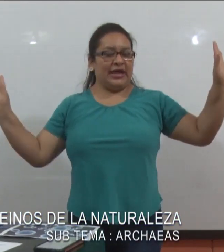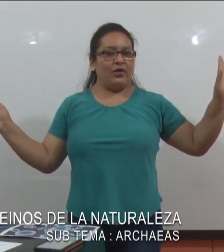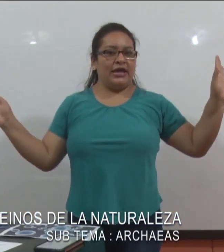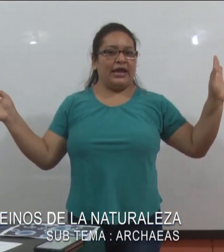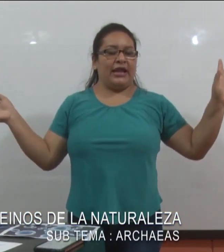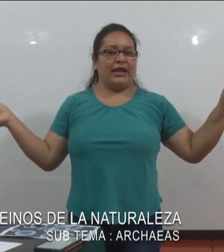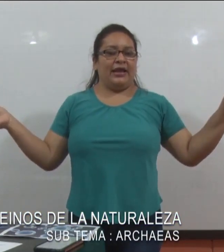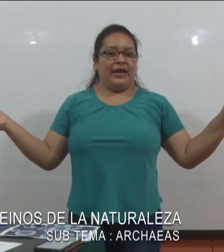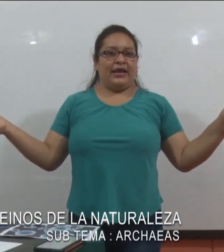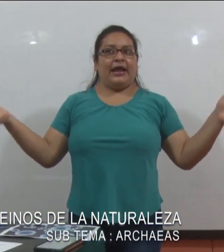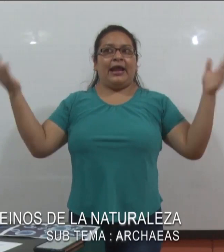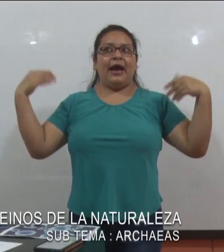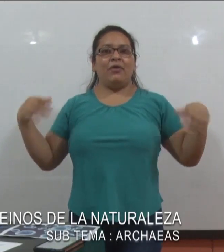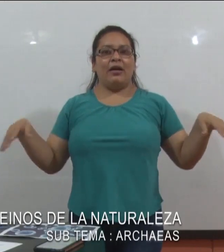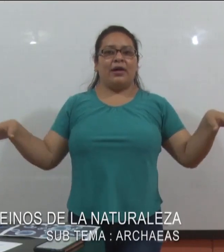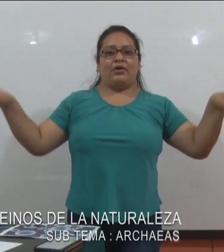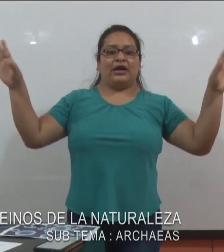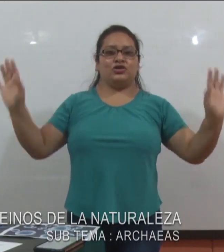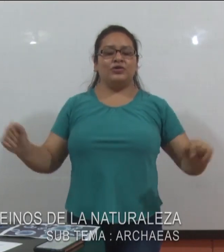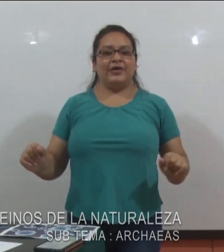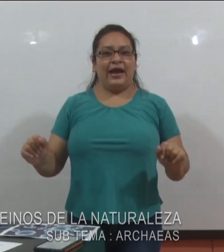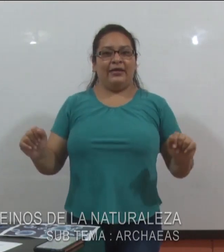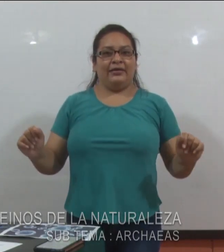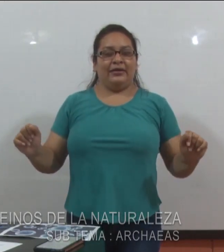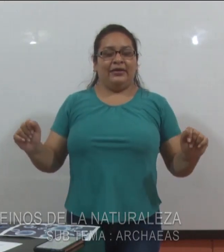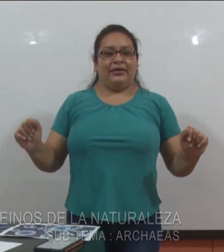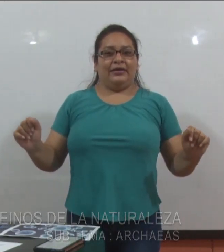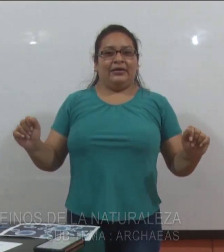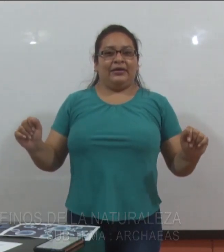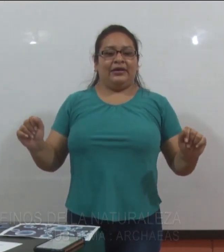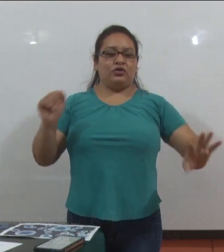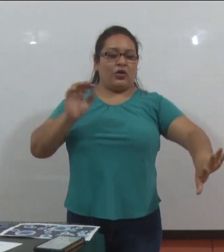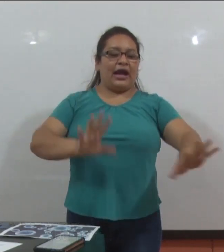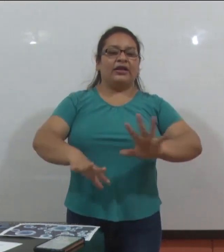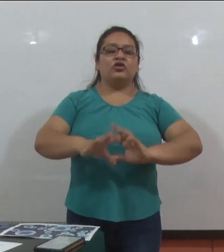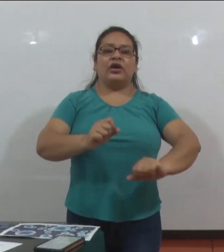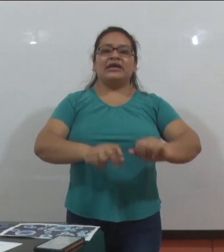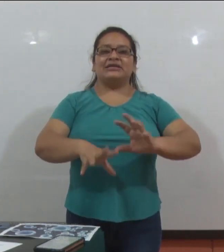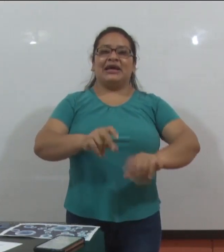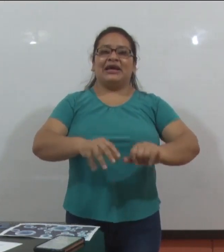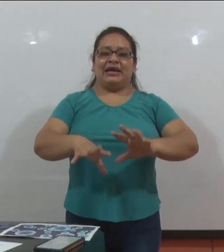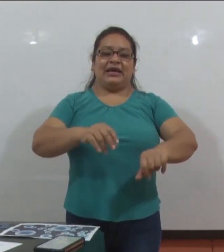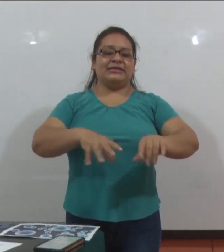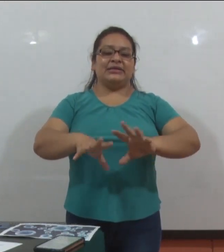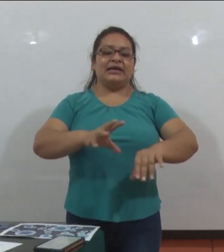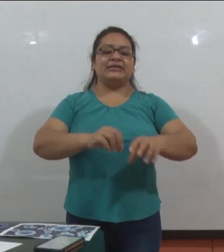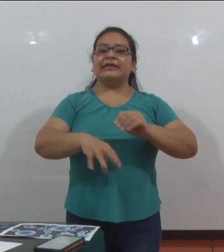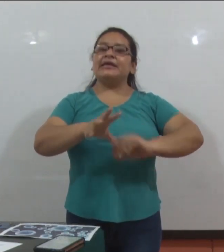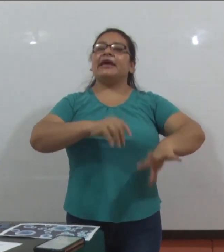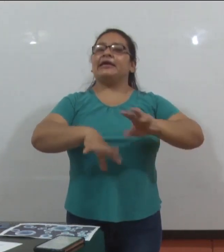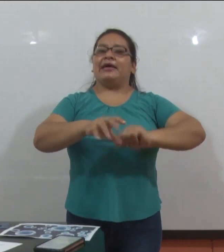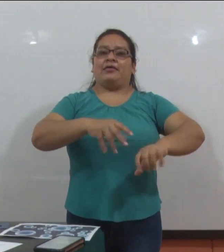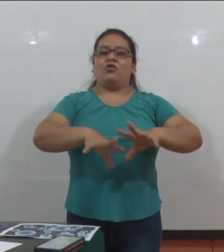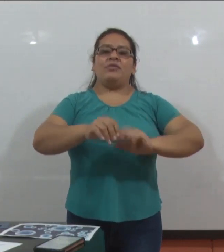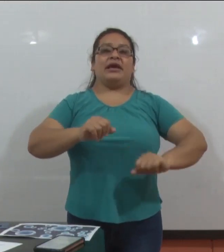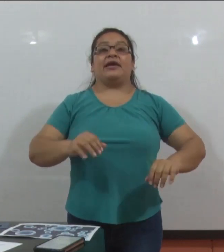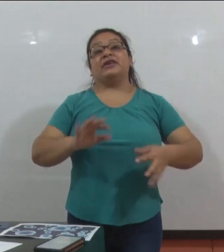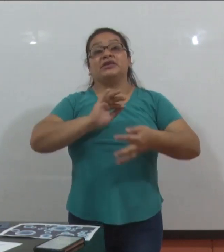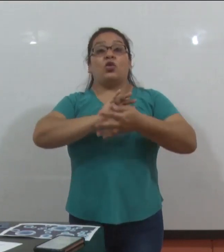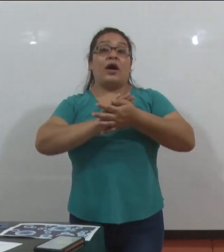estado en el agua, bajo la lluvia y tocando esa tierra húmeda que